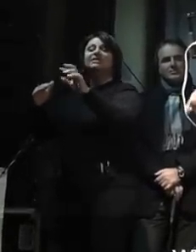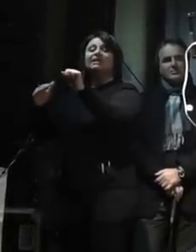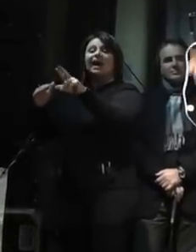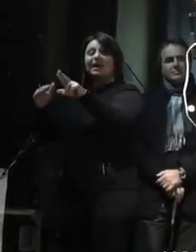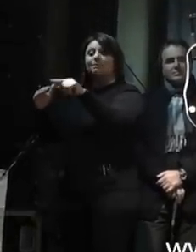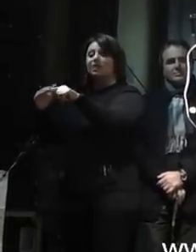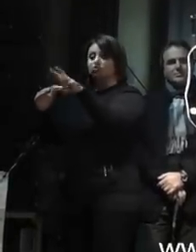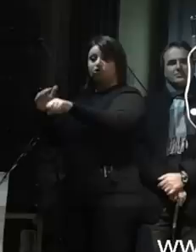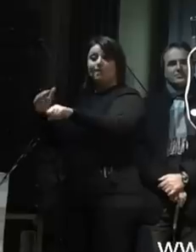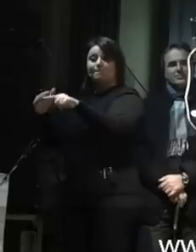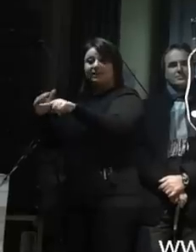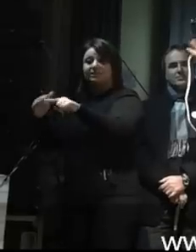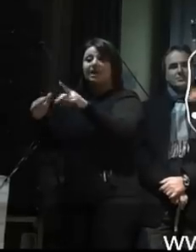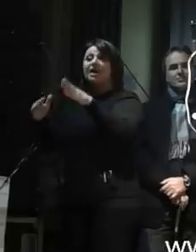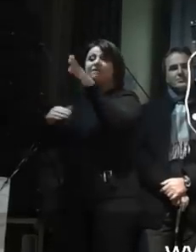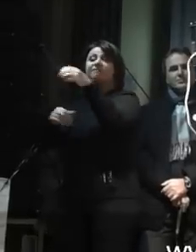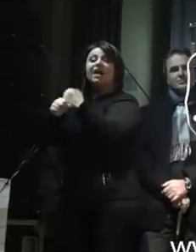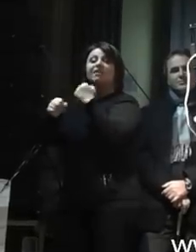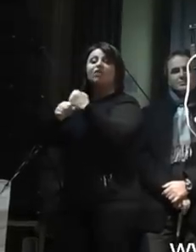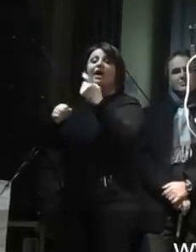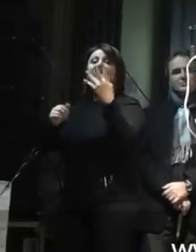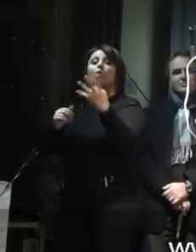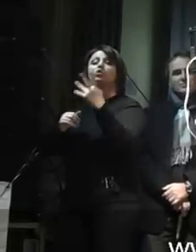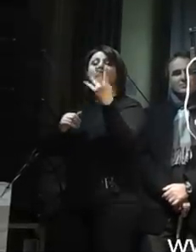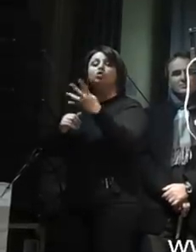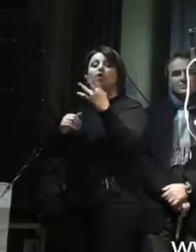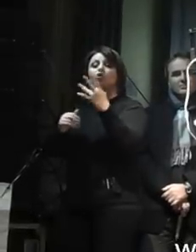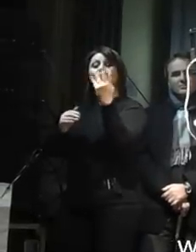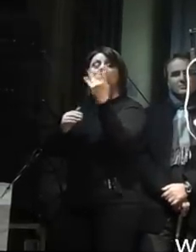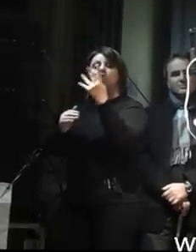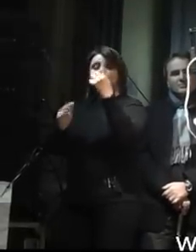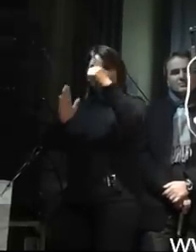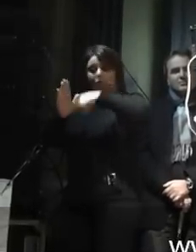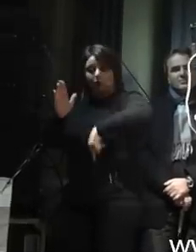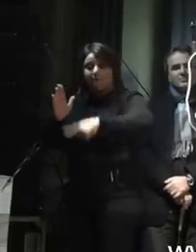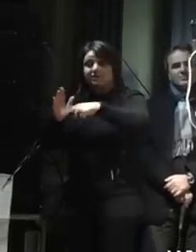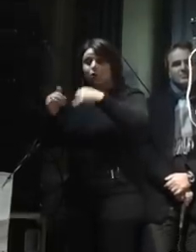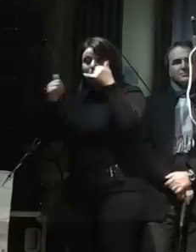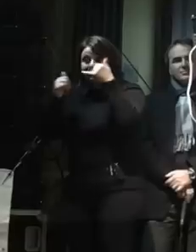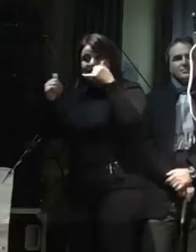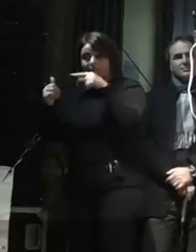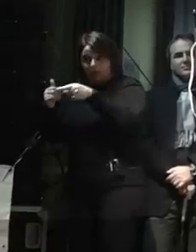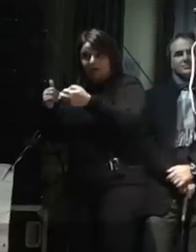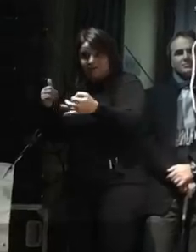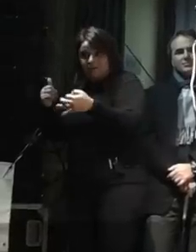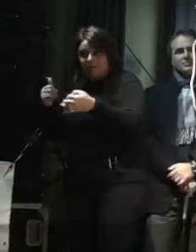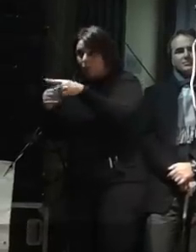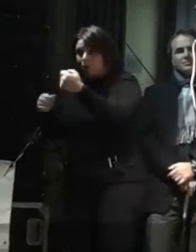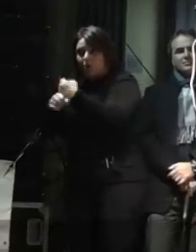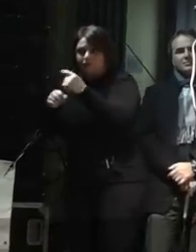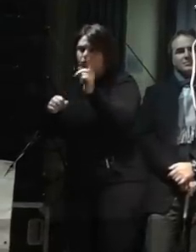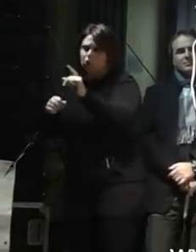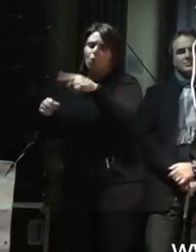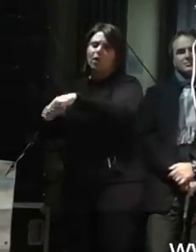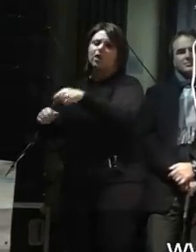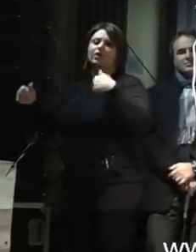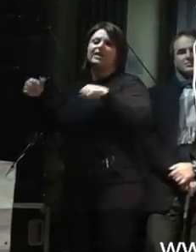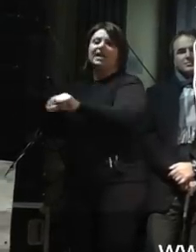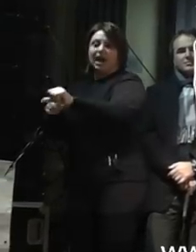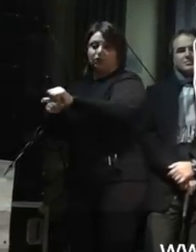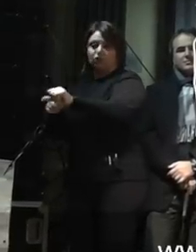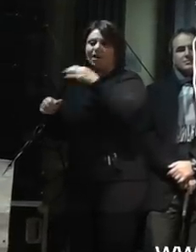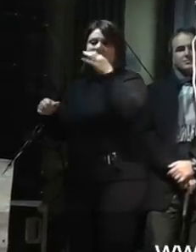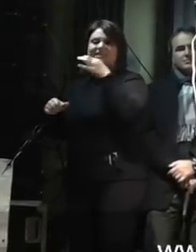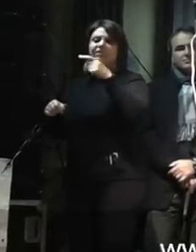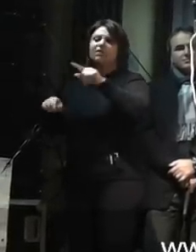call center per 400 euro al mese, non è lavoro, è un ricatto, abbiamo gli